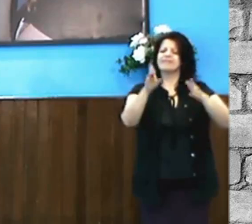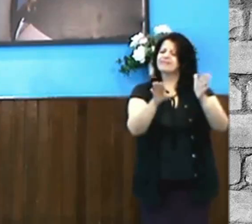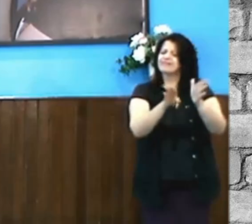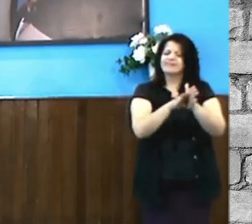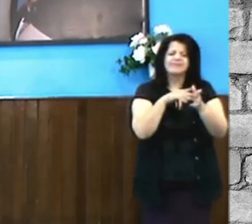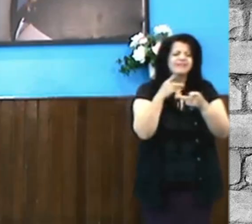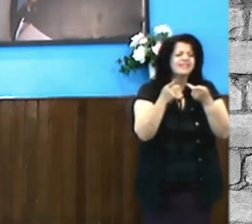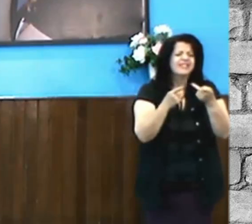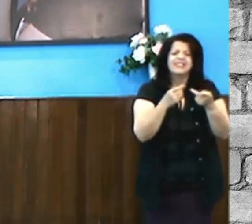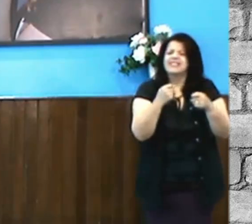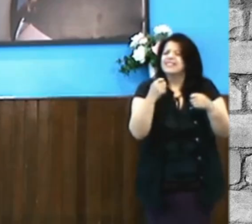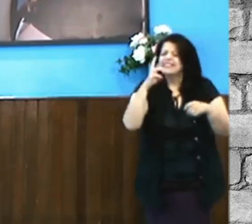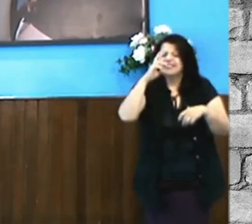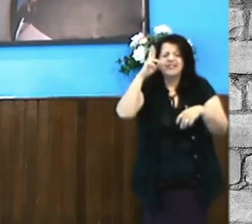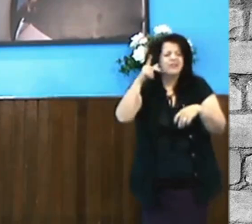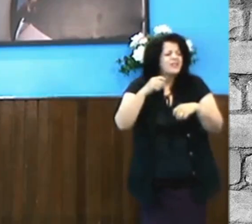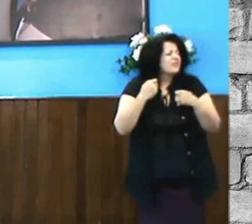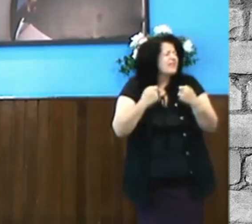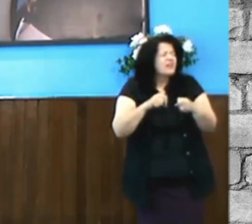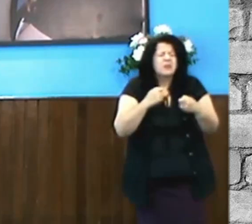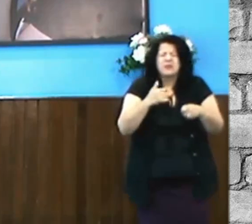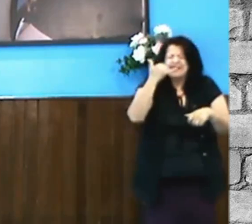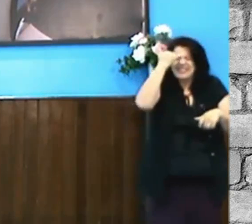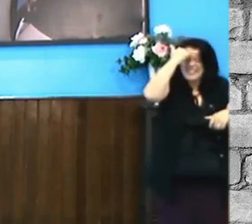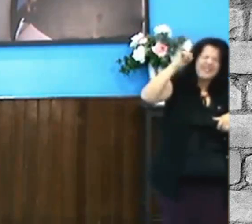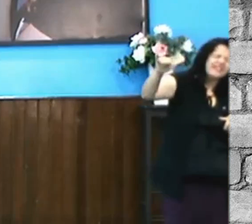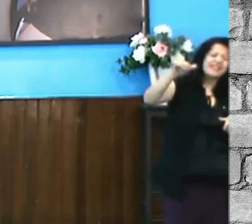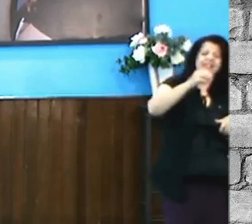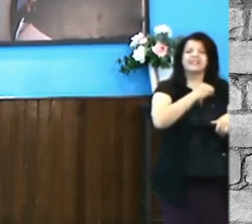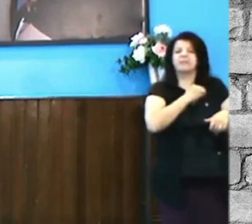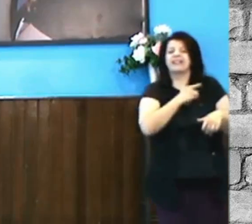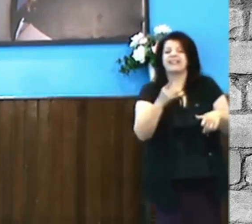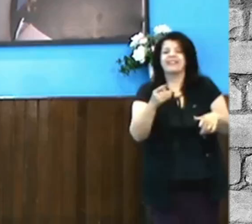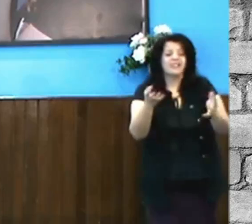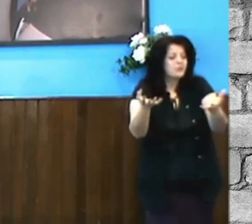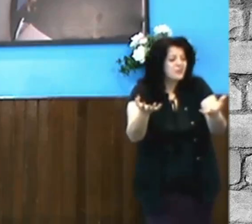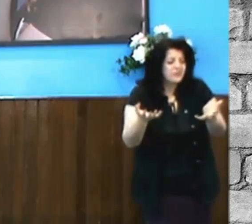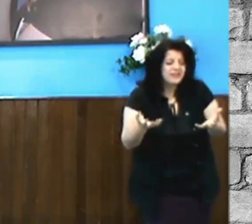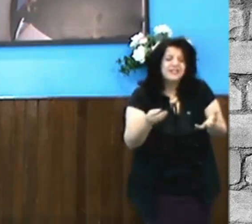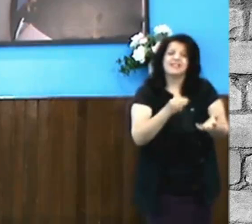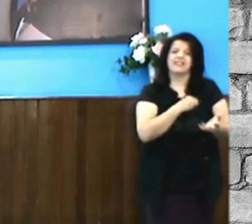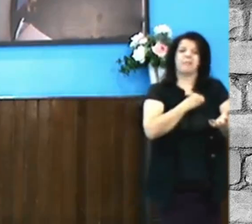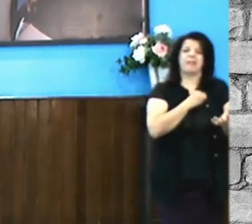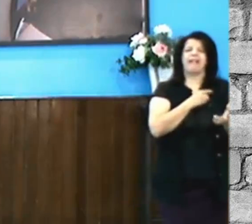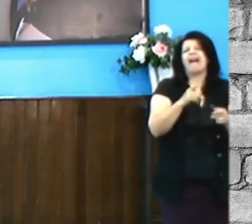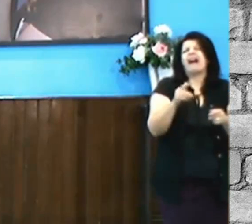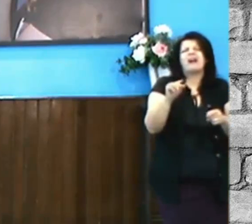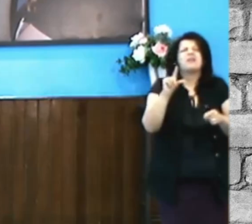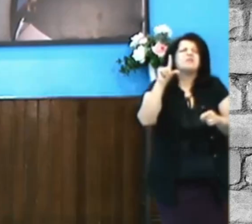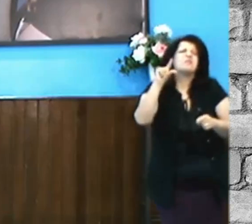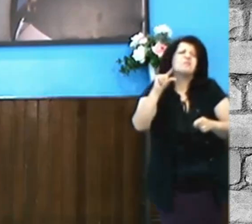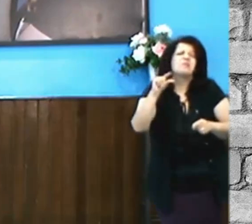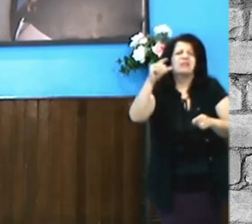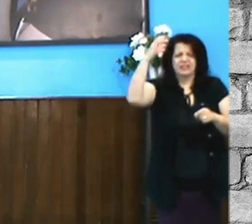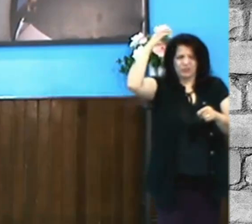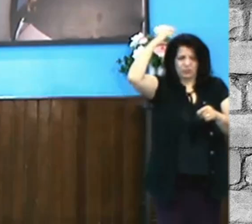exatamente isso: Senhor, eu não consegui evitar. Senhor, eu não tive a intenção. Senhor, olha, na verdade eu não sou tão culpado assim.